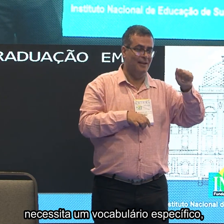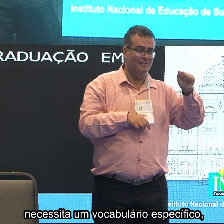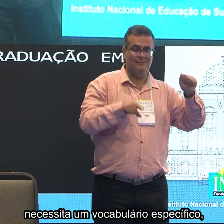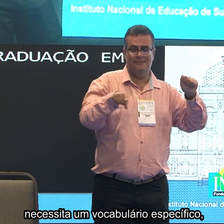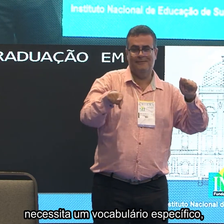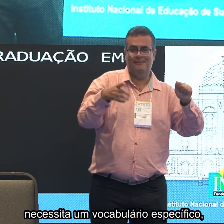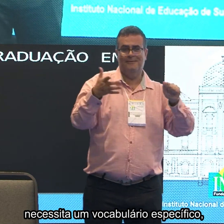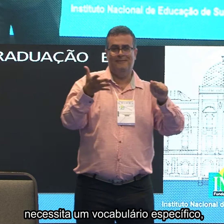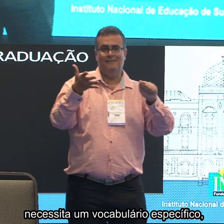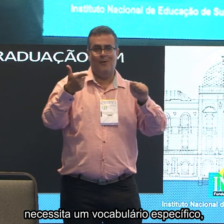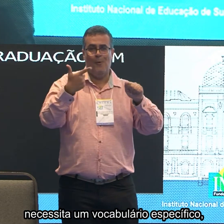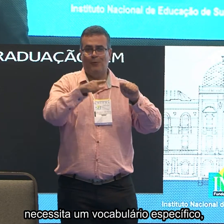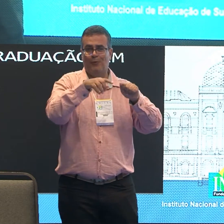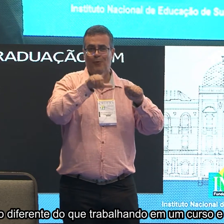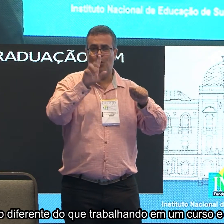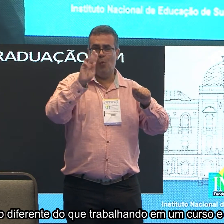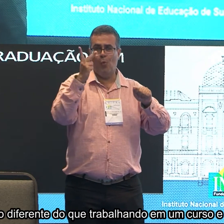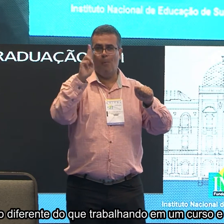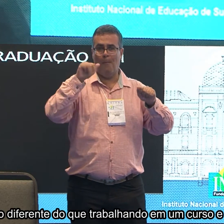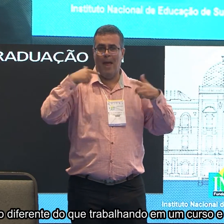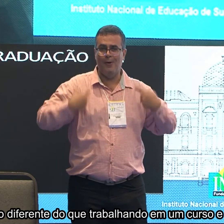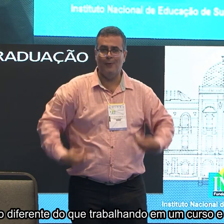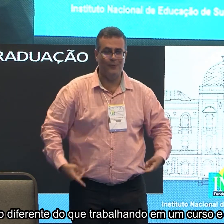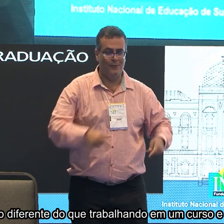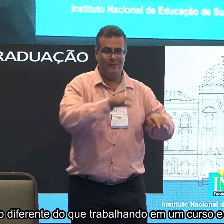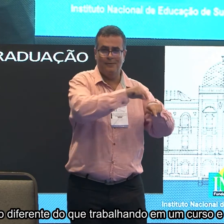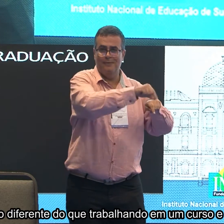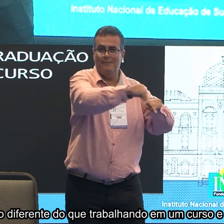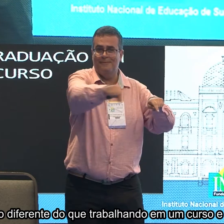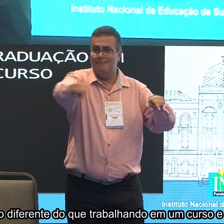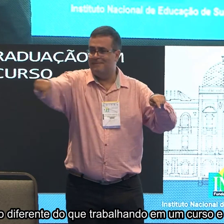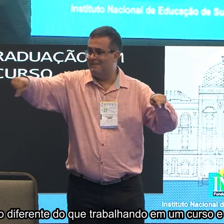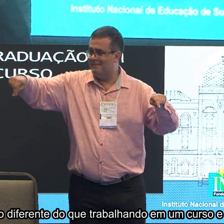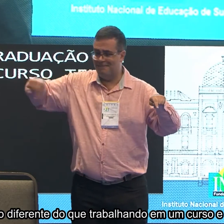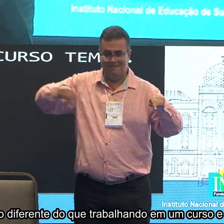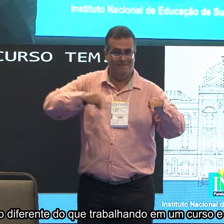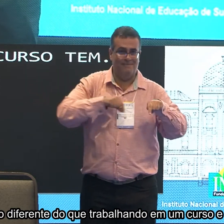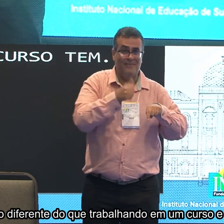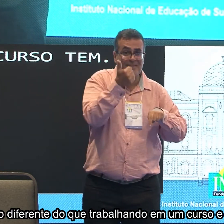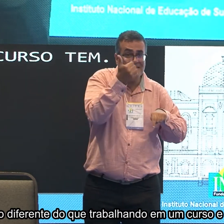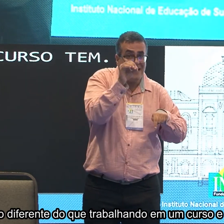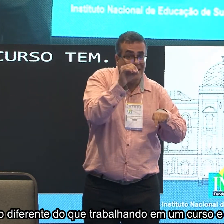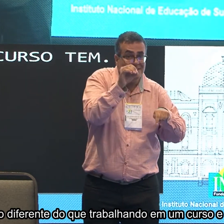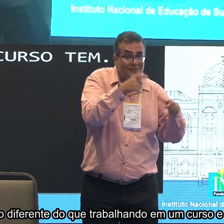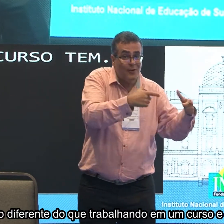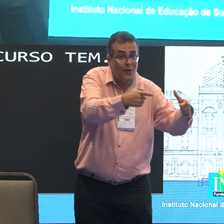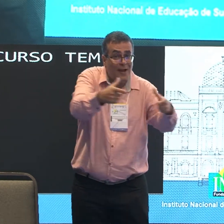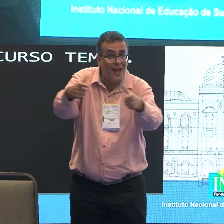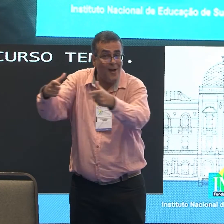necessita um vocabulário específico muito diferente, trabalhando em um curso e o outro.